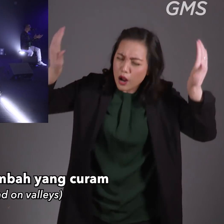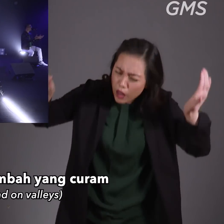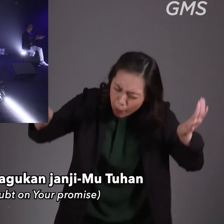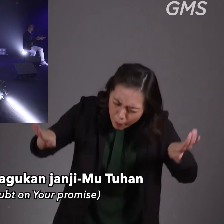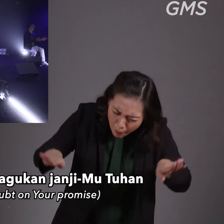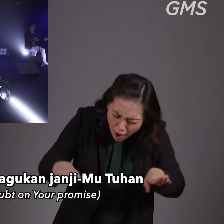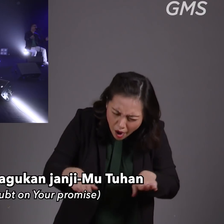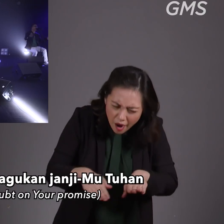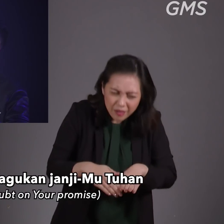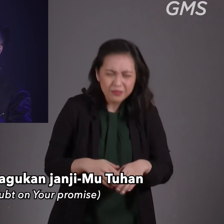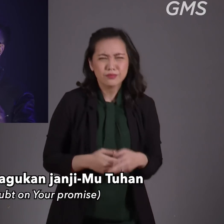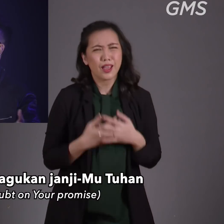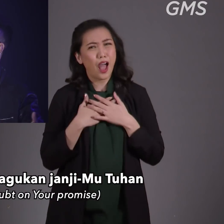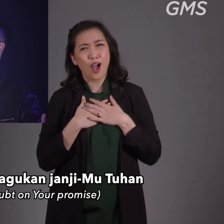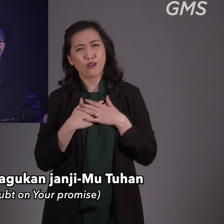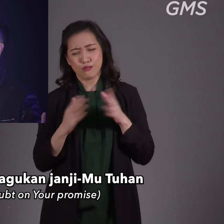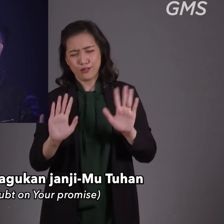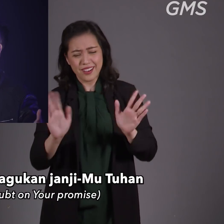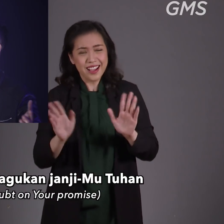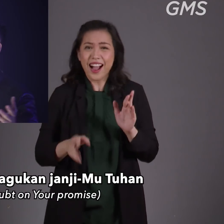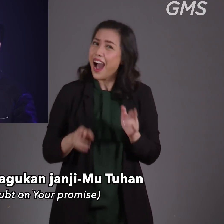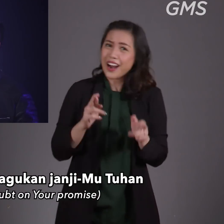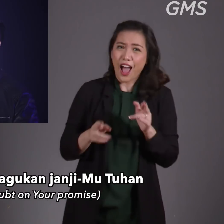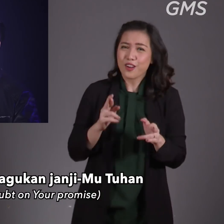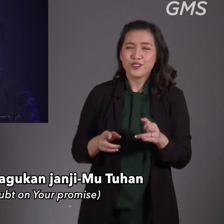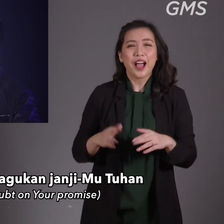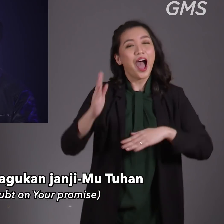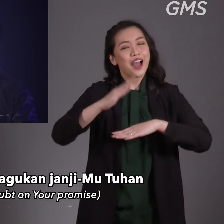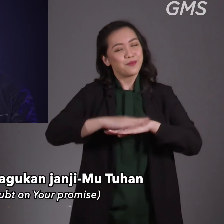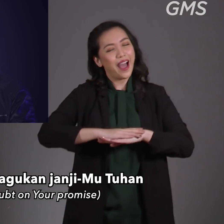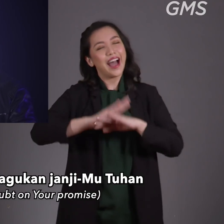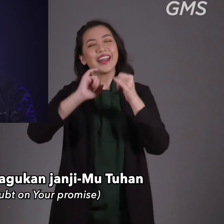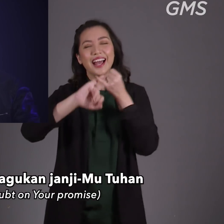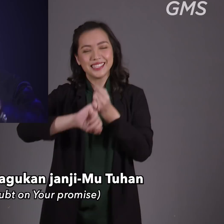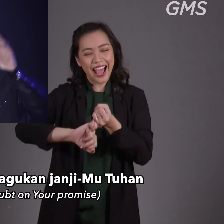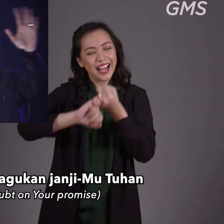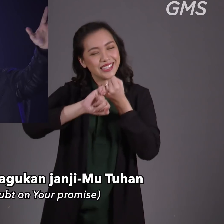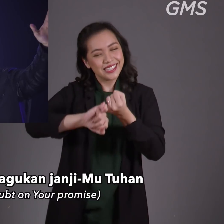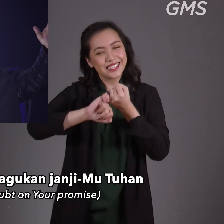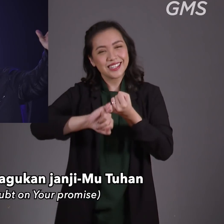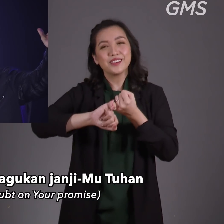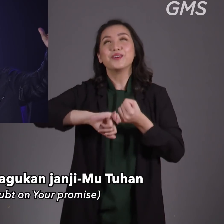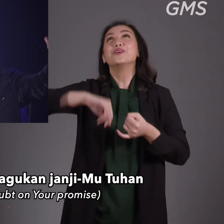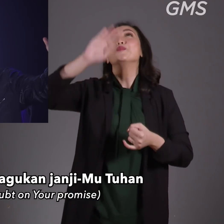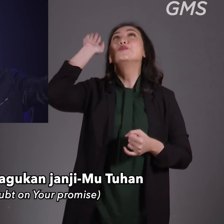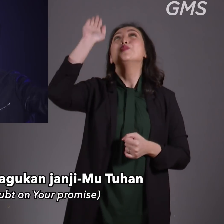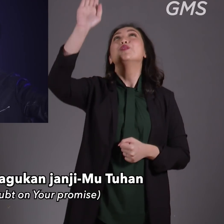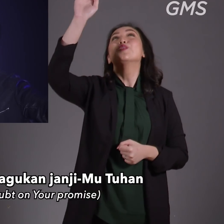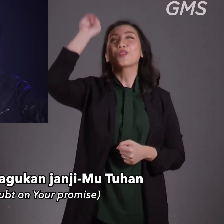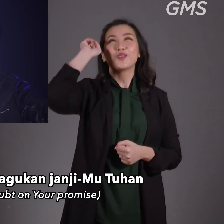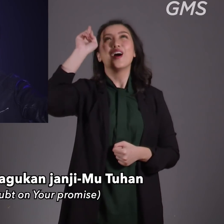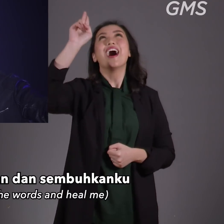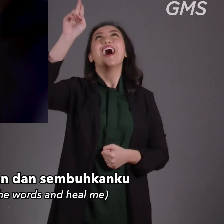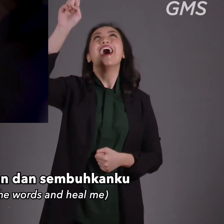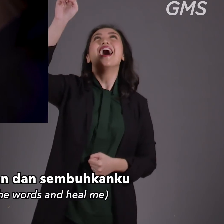yang curam, tak pernah ku ragukan janji-Mu